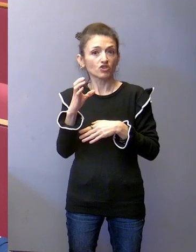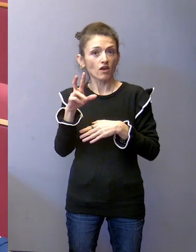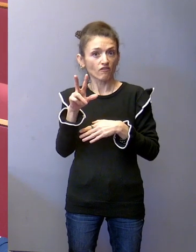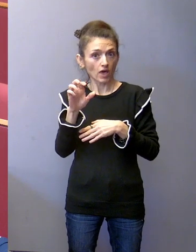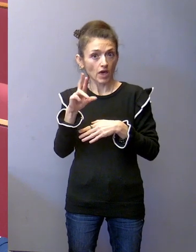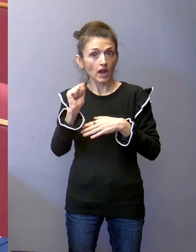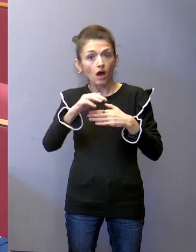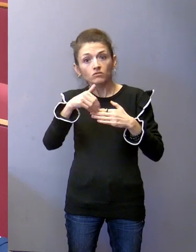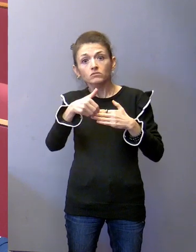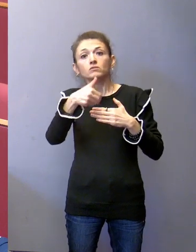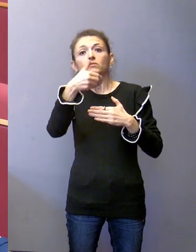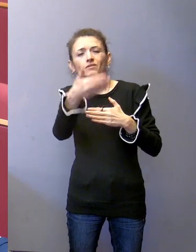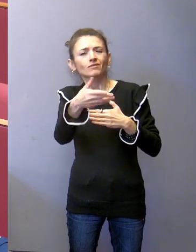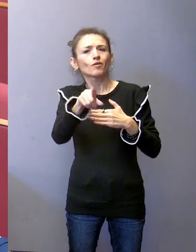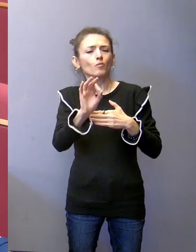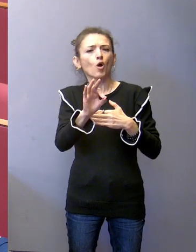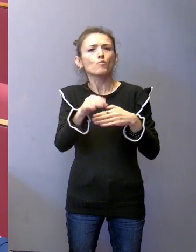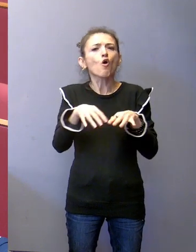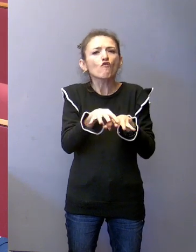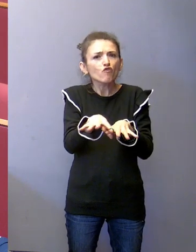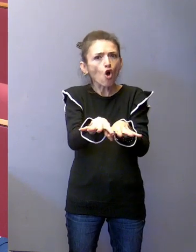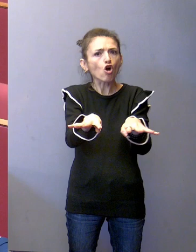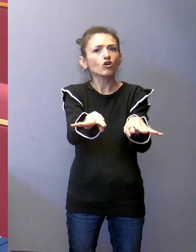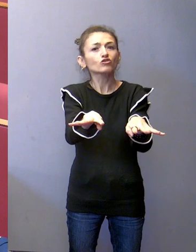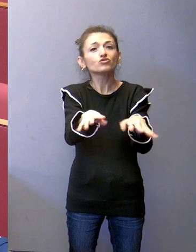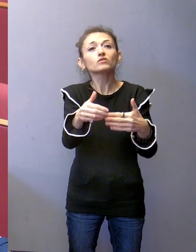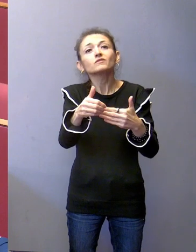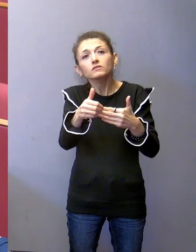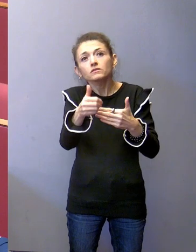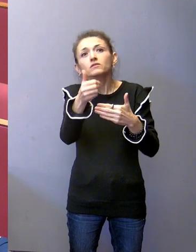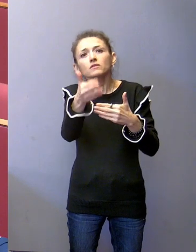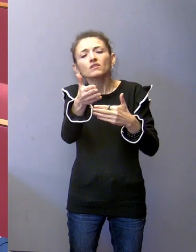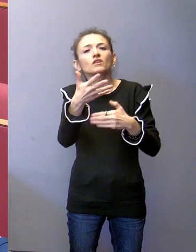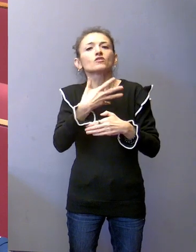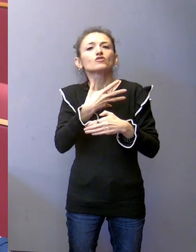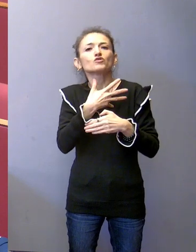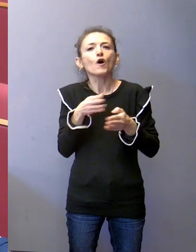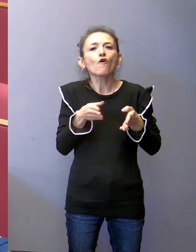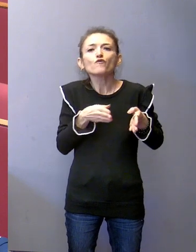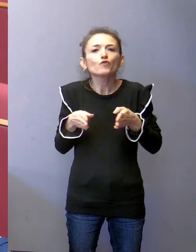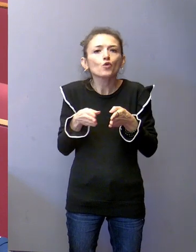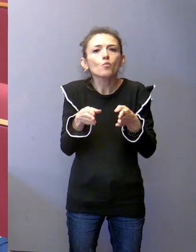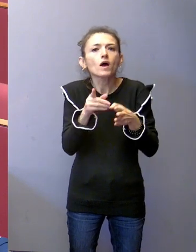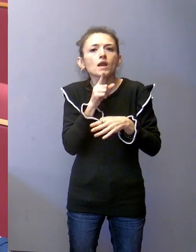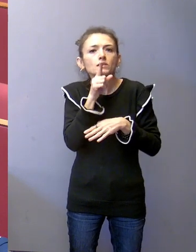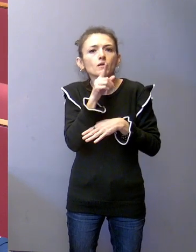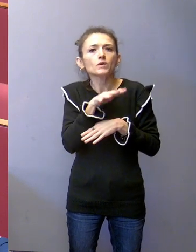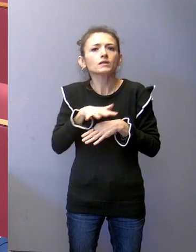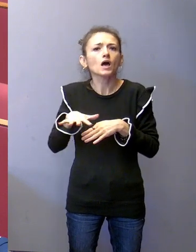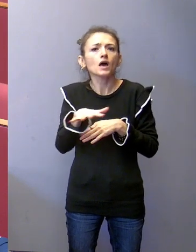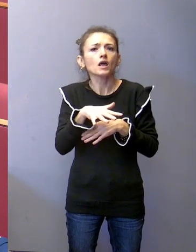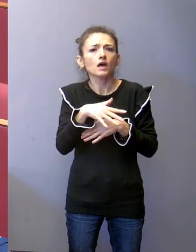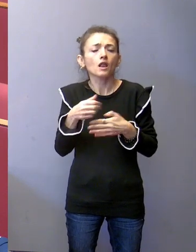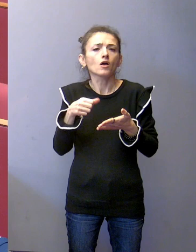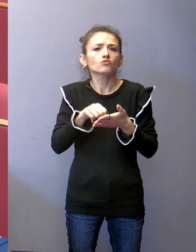là del Torrente Polcevera Siccome siamo Alla foce del Polcevera appena Al di là c'è Fiumara che quindi è un ampio centro commerciale